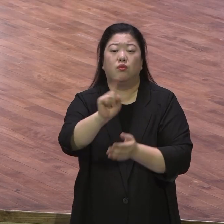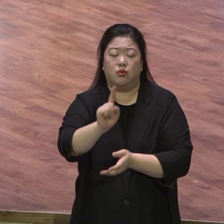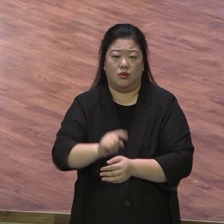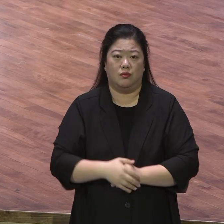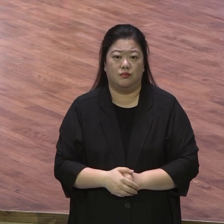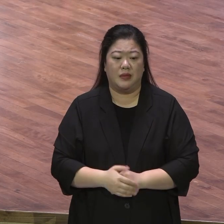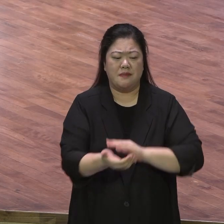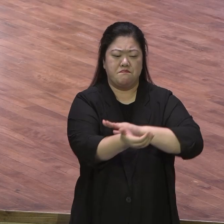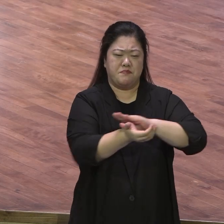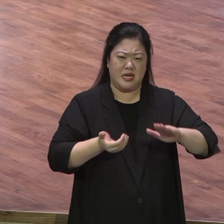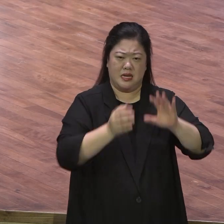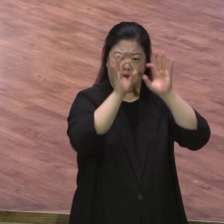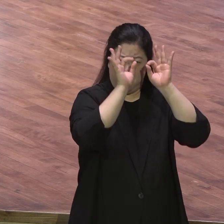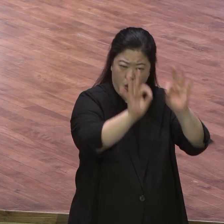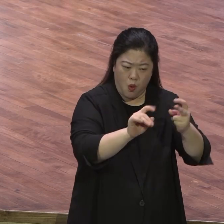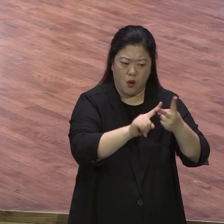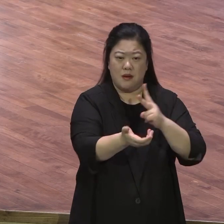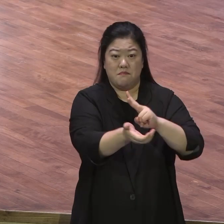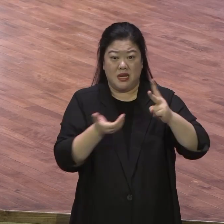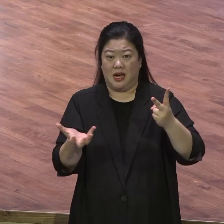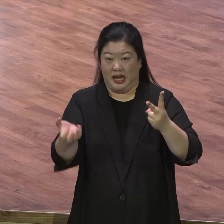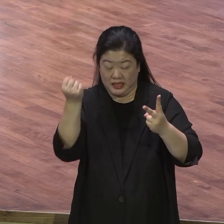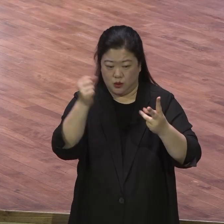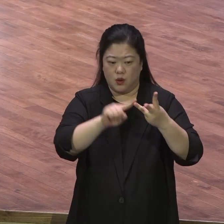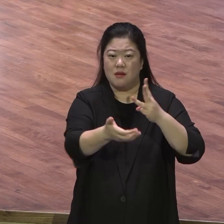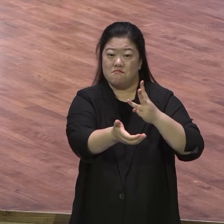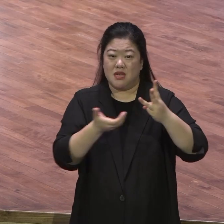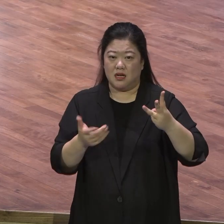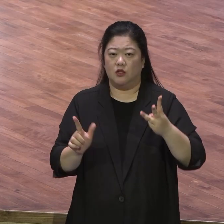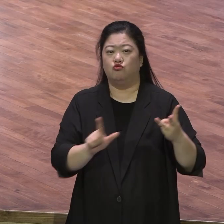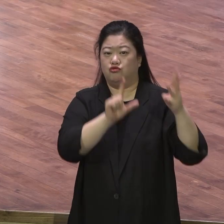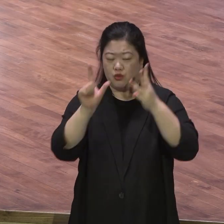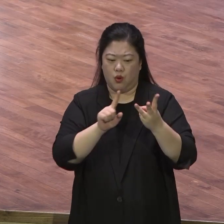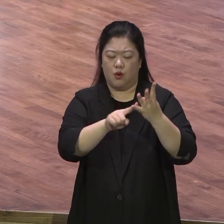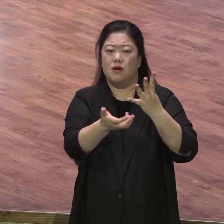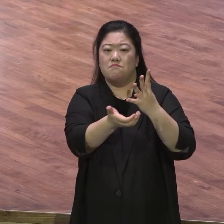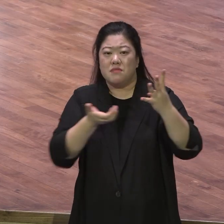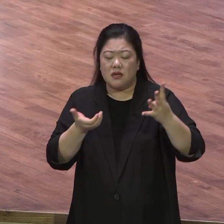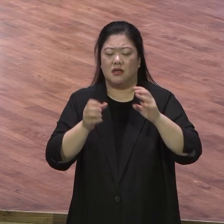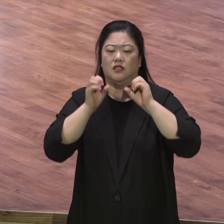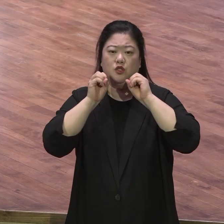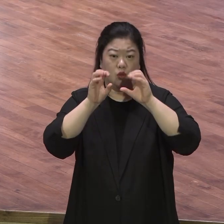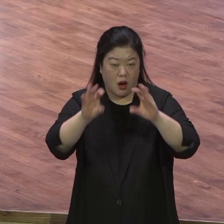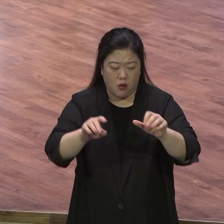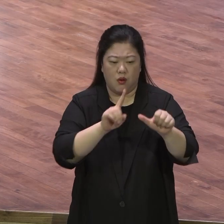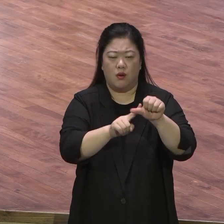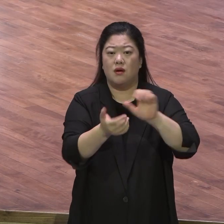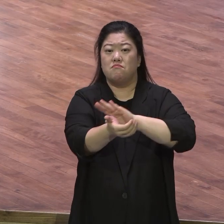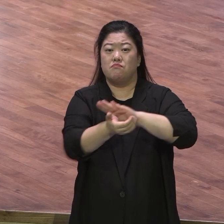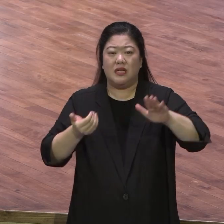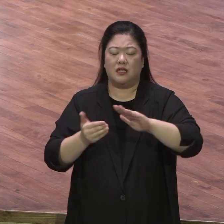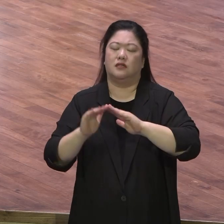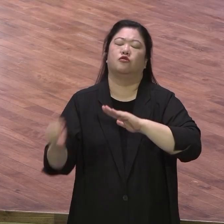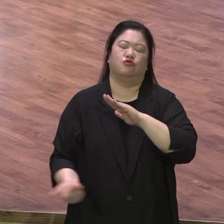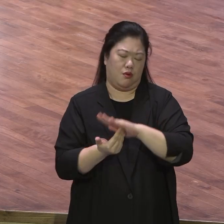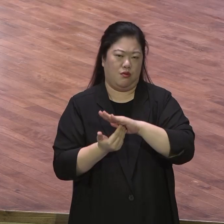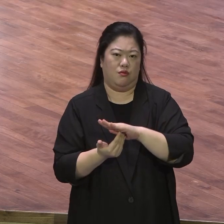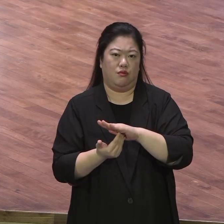미리 가지고 미리 누리고 미리 정복하고 미리 성취하는 것 말씀을 미리